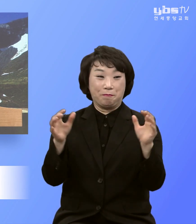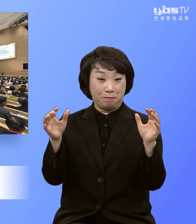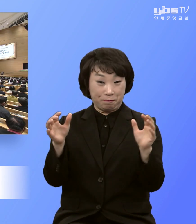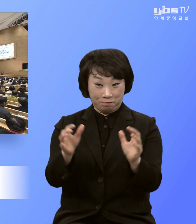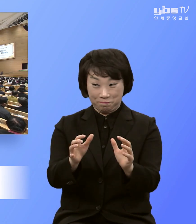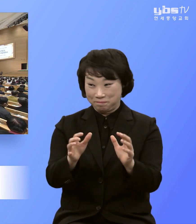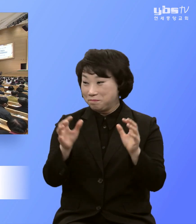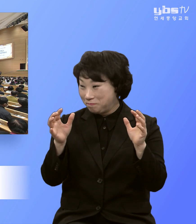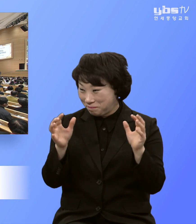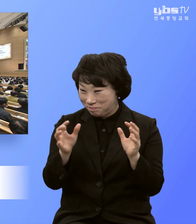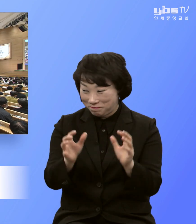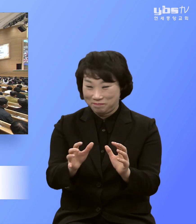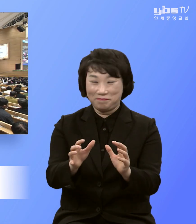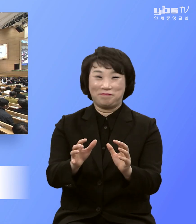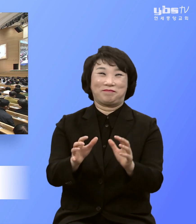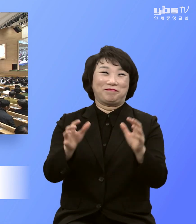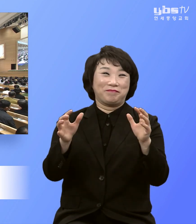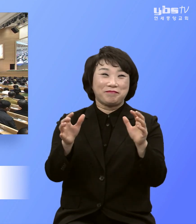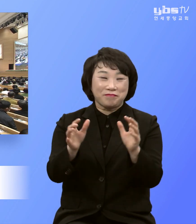아파요.